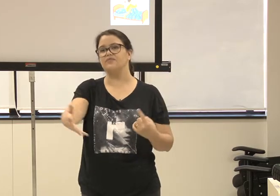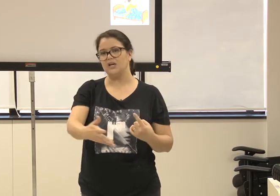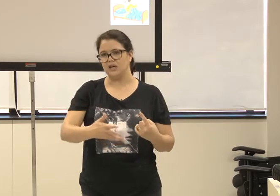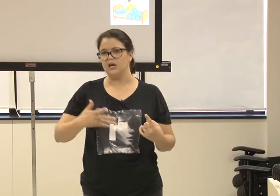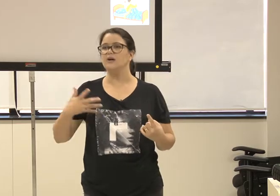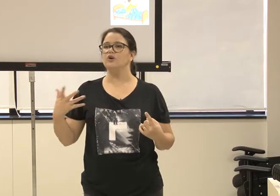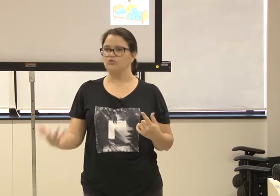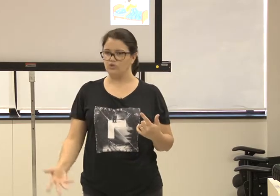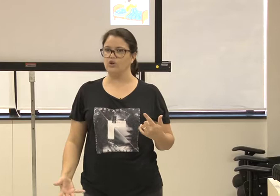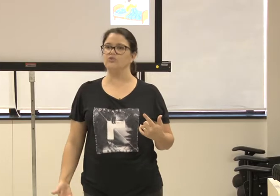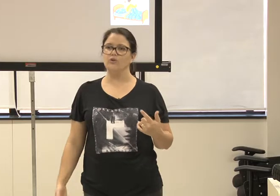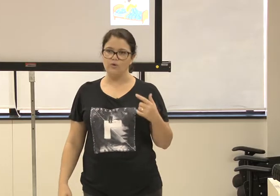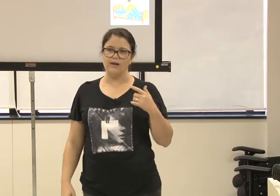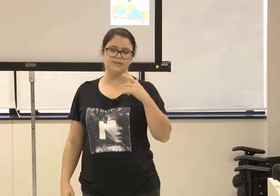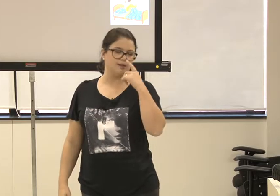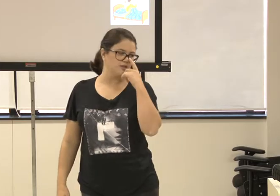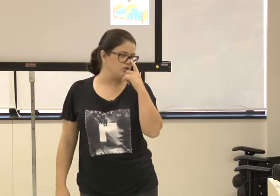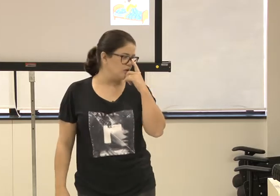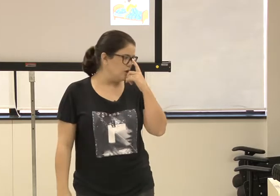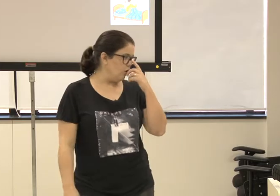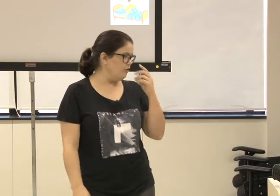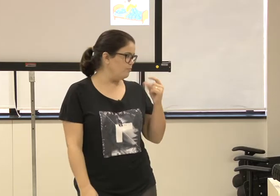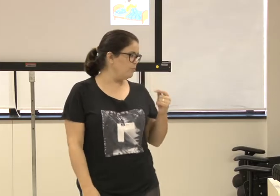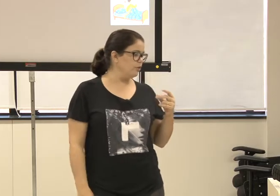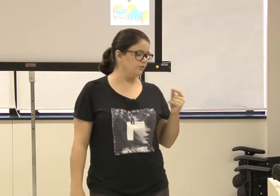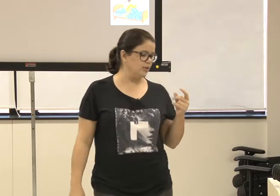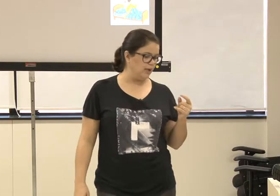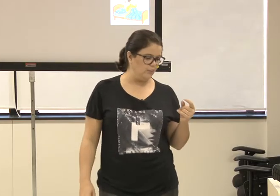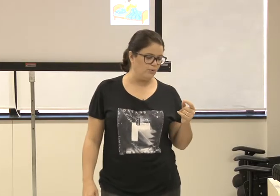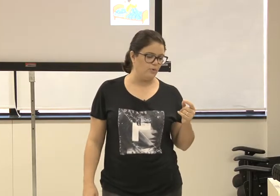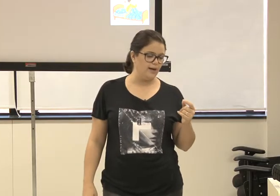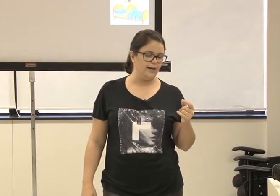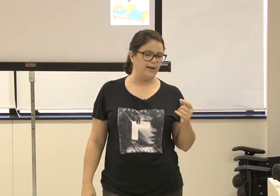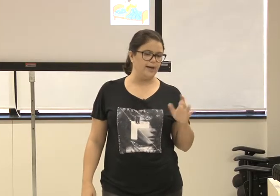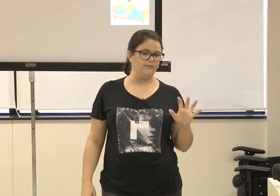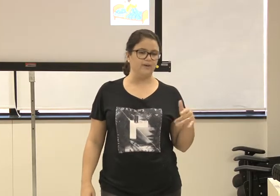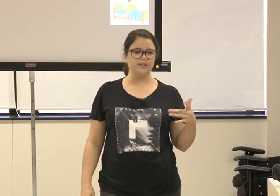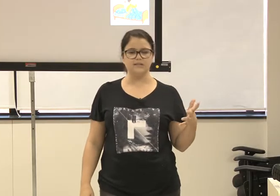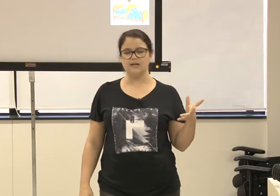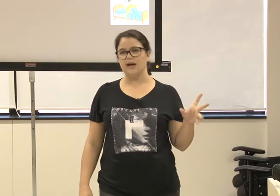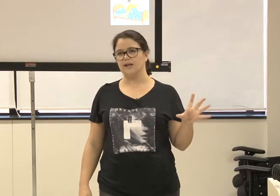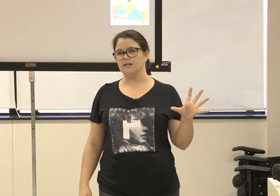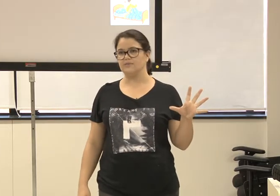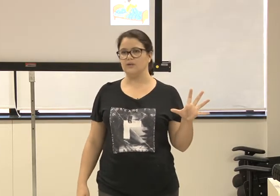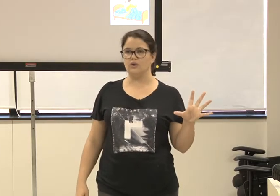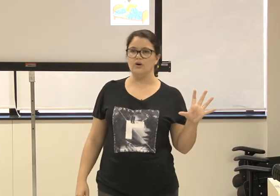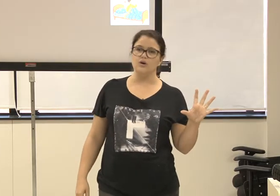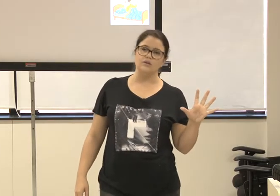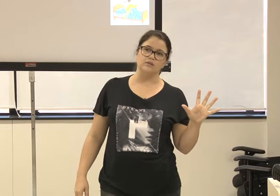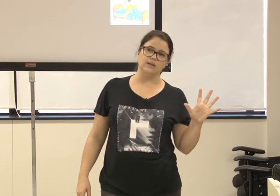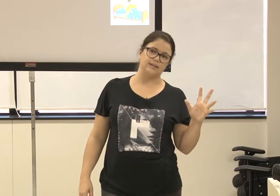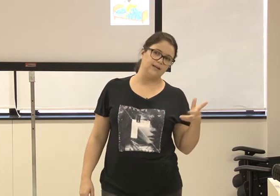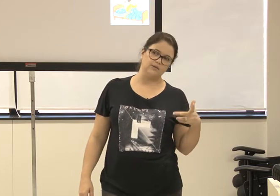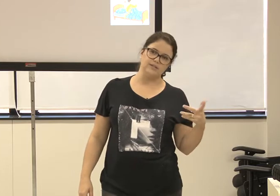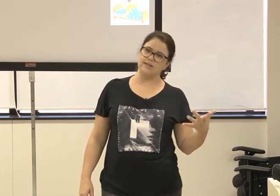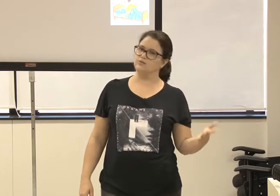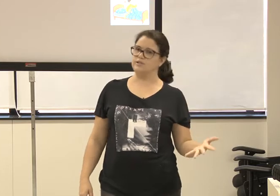classifica todo o restante. Houve por muito tempo, falando assim, classificador na língua de sinais não